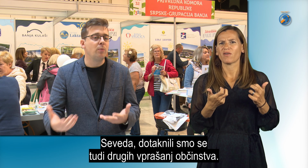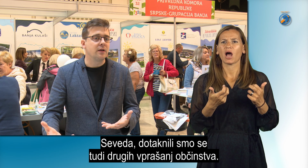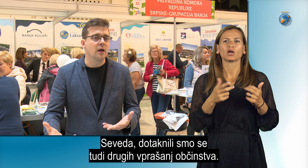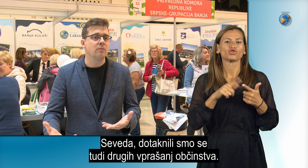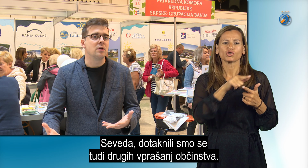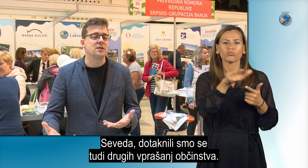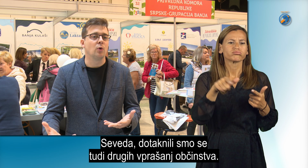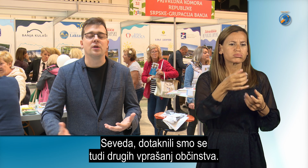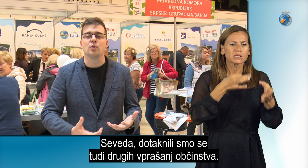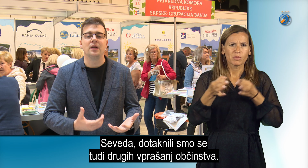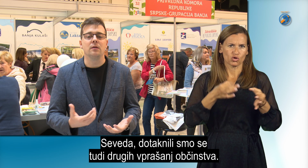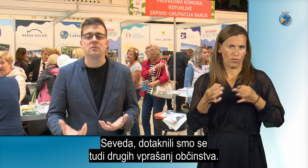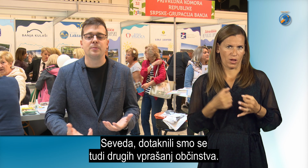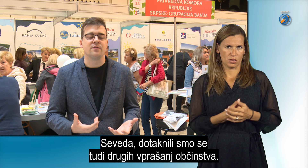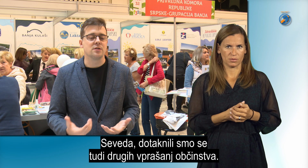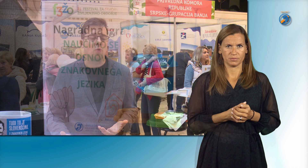iz publike.